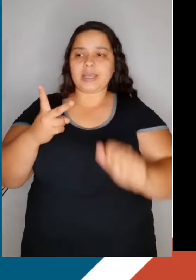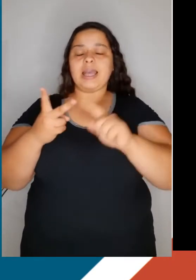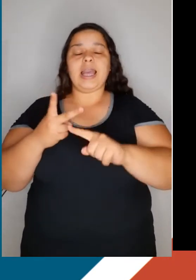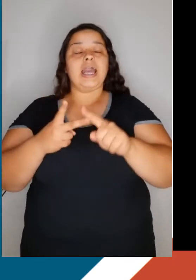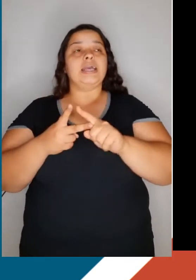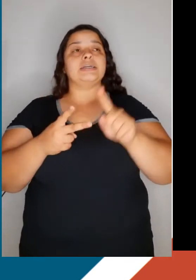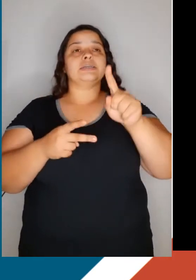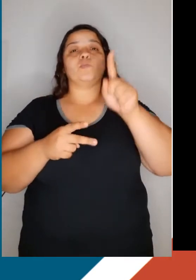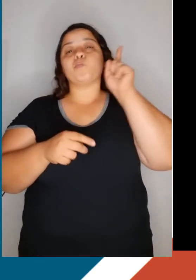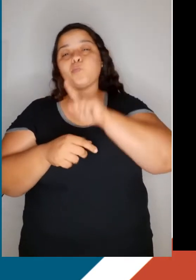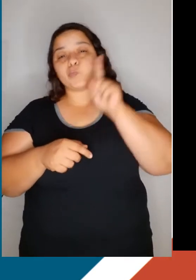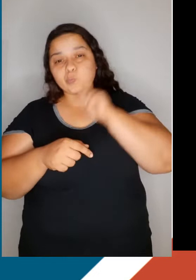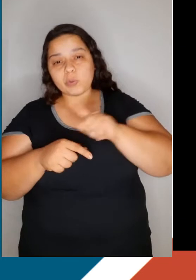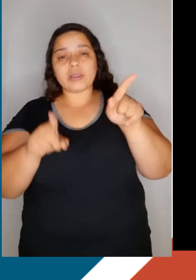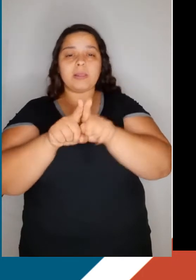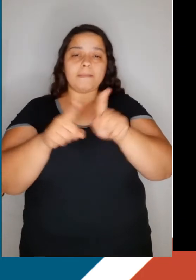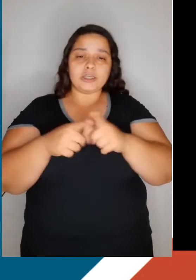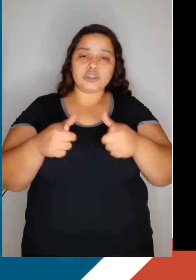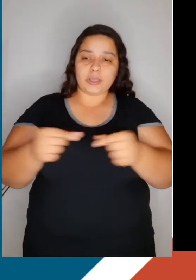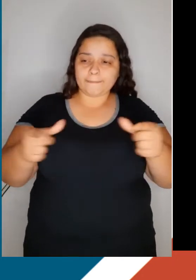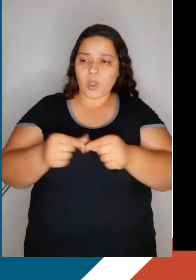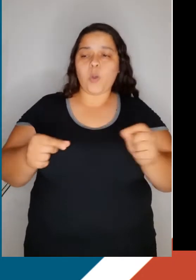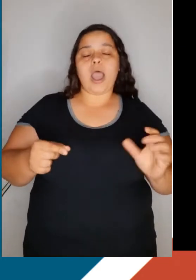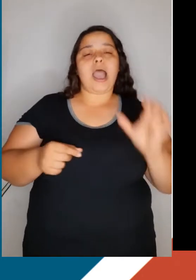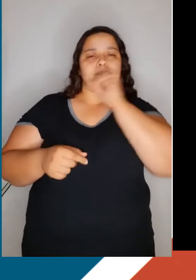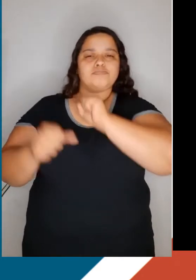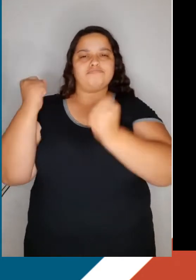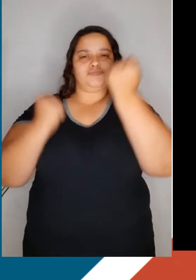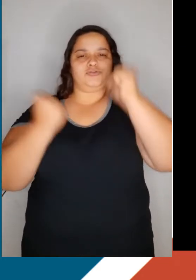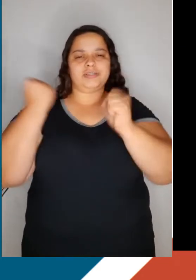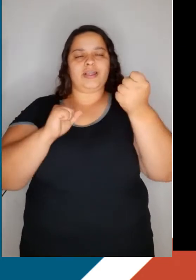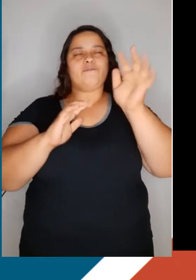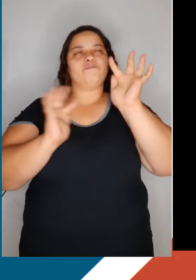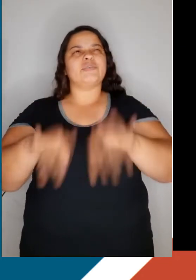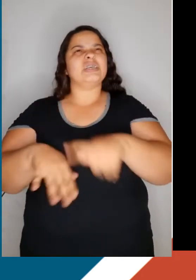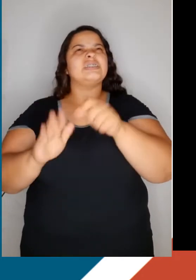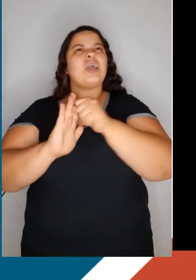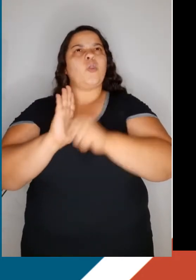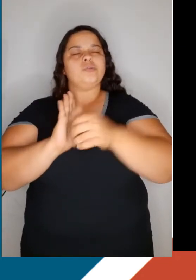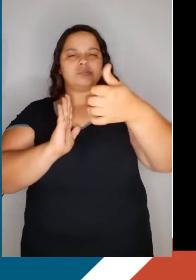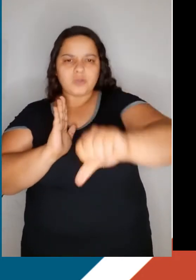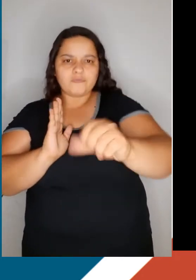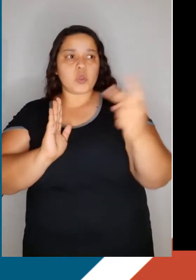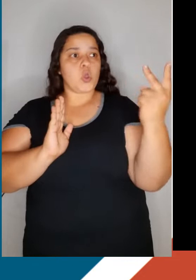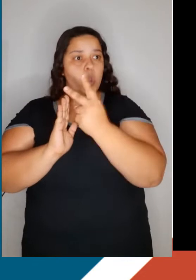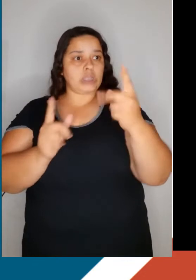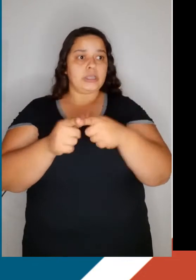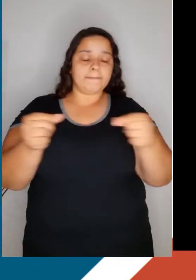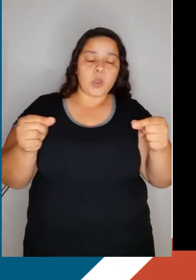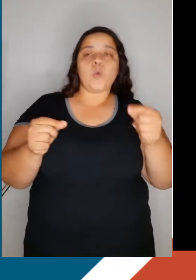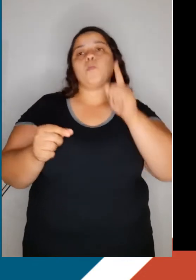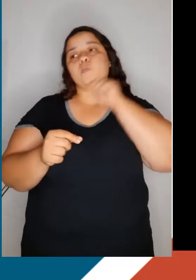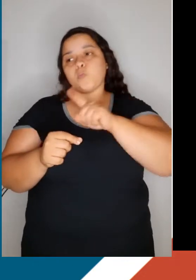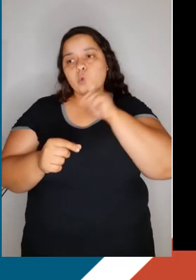Japão também passaram por processos de rápida industrialização no final do século XIX, o que permitiu que as duas nações tivessem